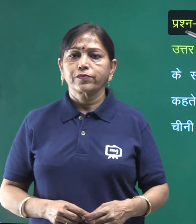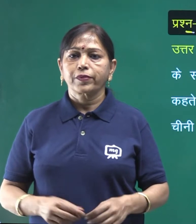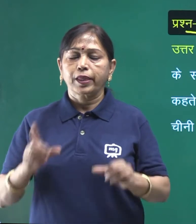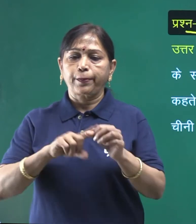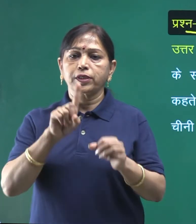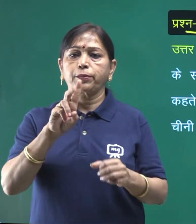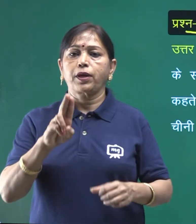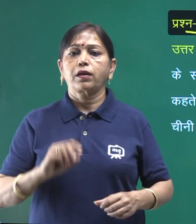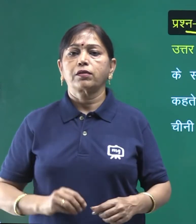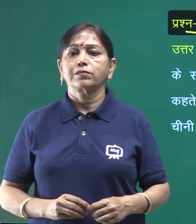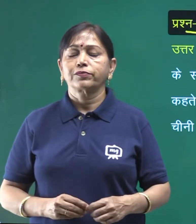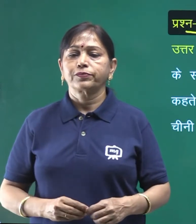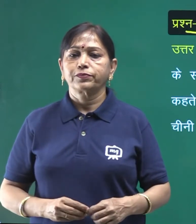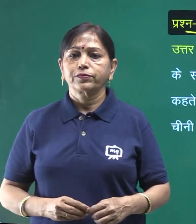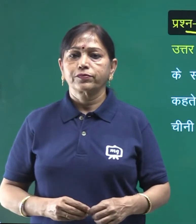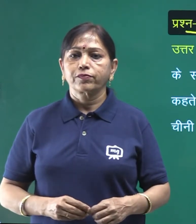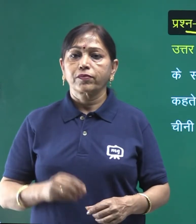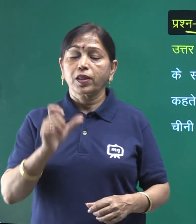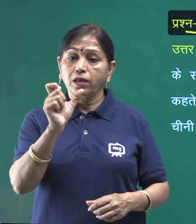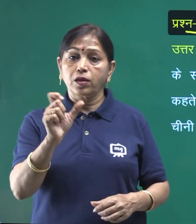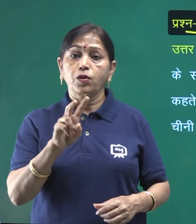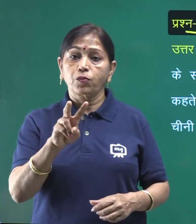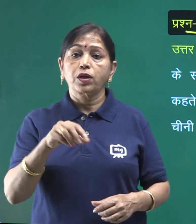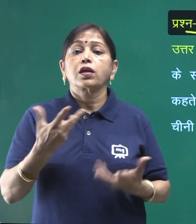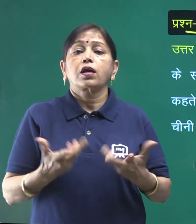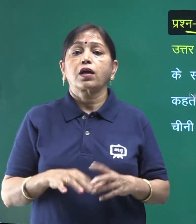प्रश्न 12, विलयन क्या है?